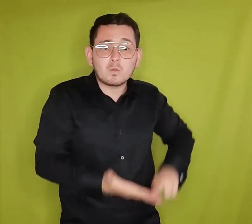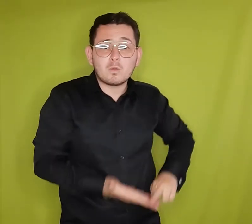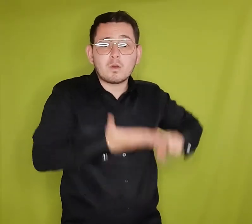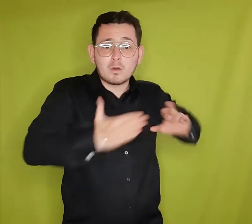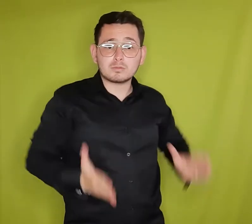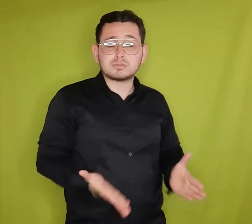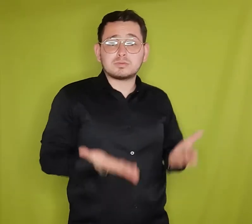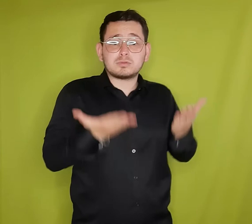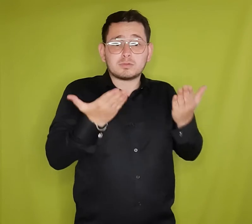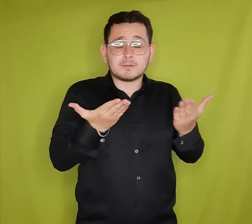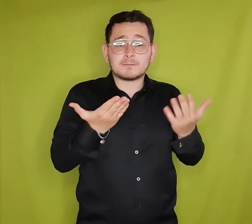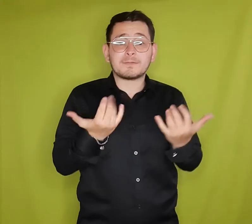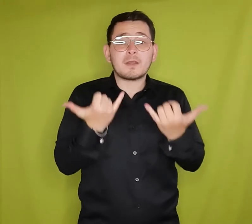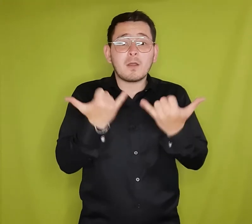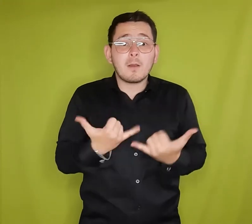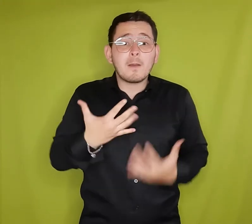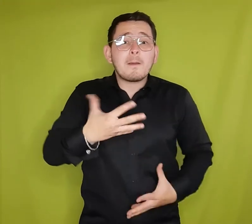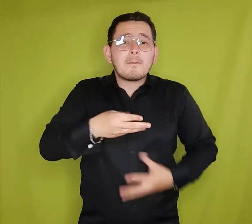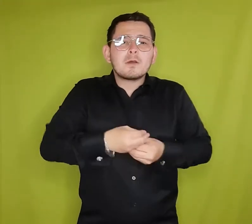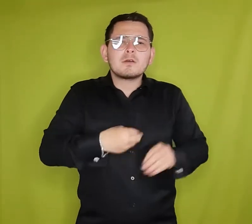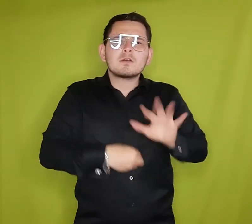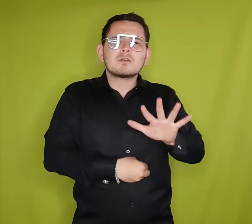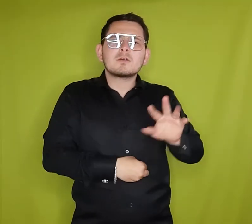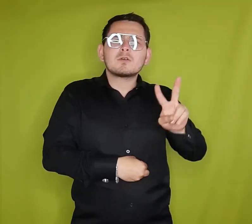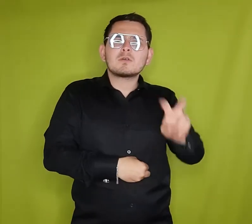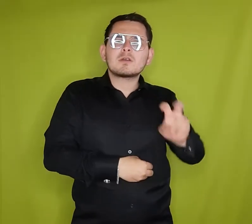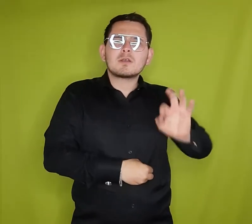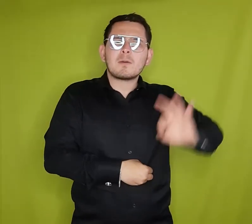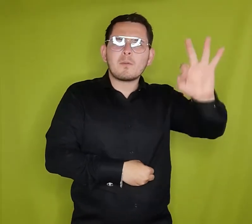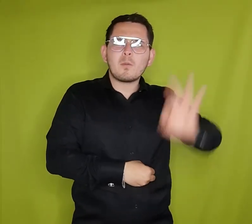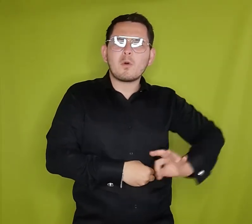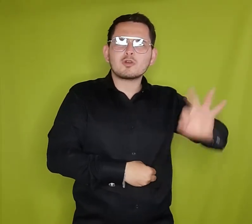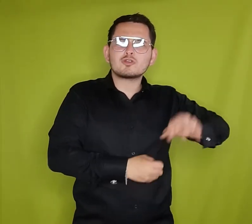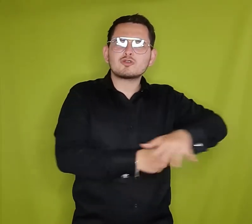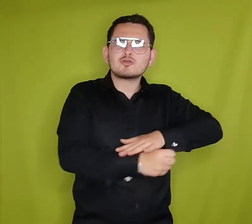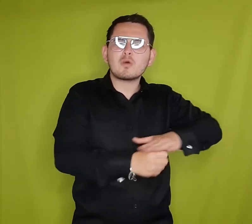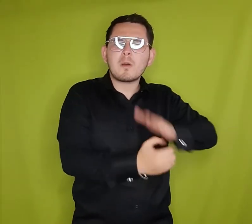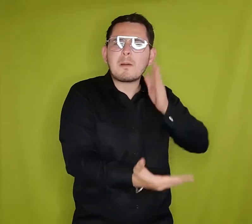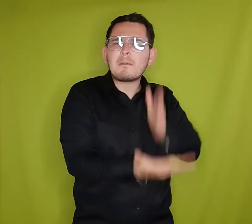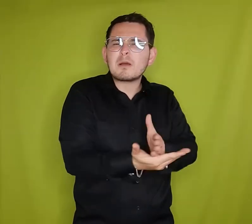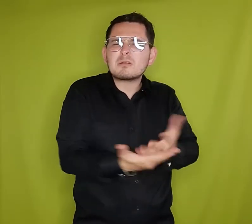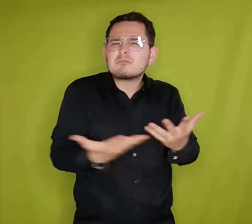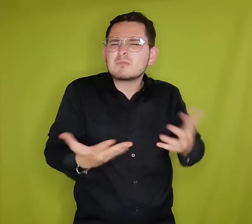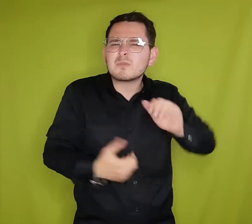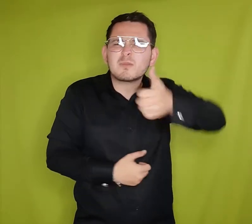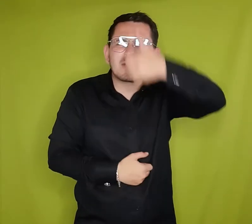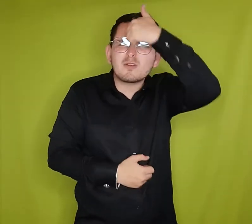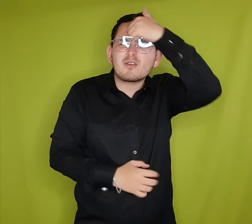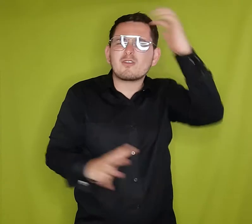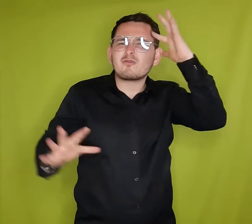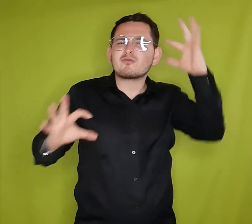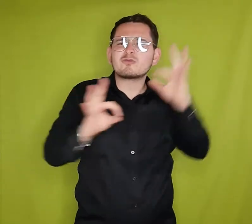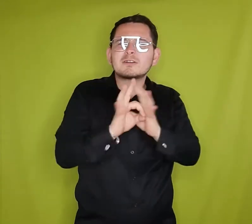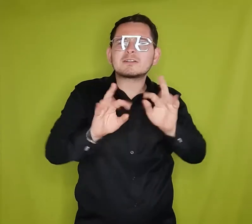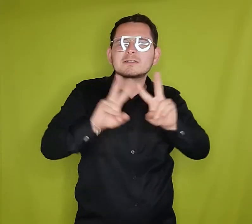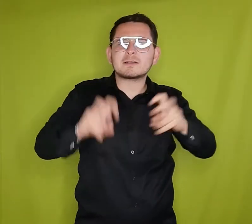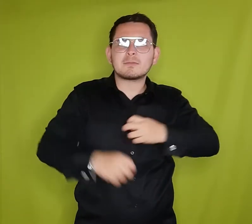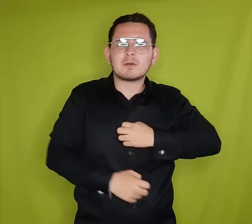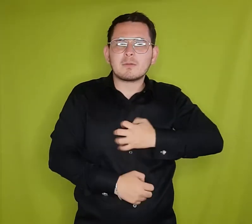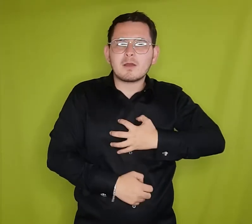% de los eventos referidos anteriormente estuvieron asociados principalmente a cambios cardiovasculares no letales,